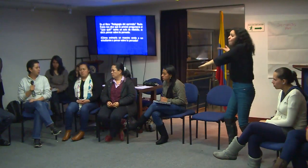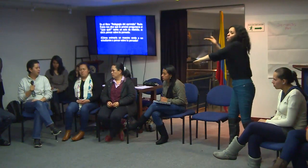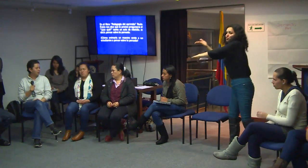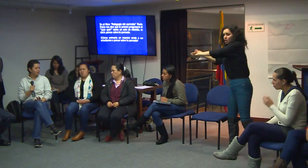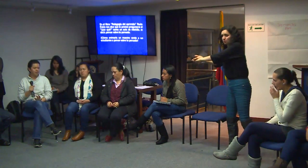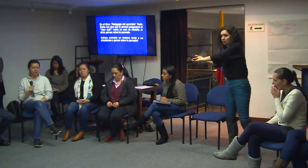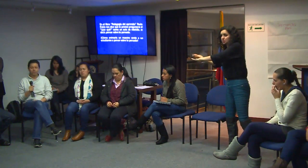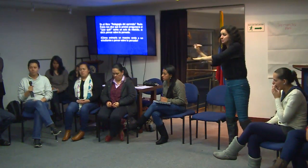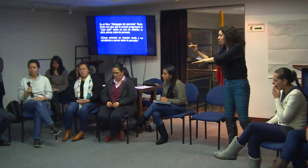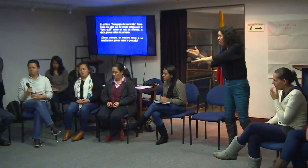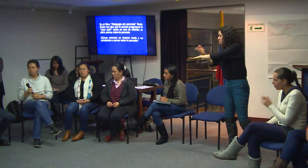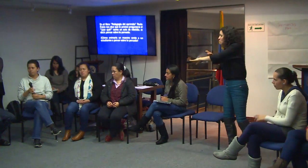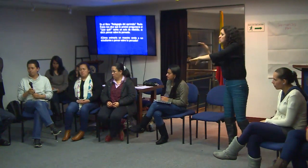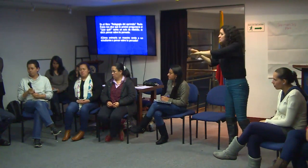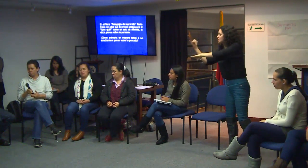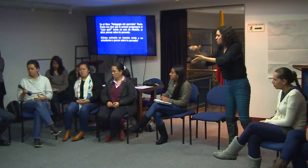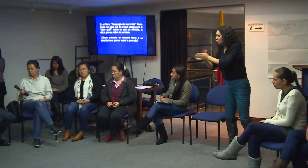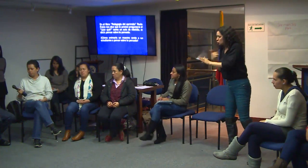sordo.